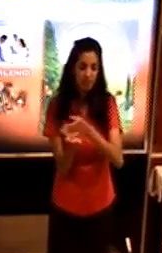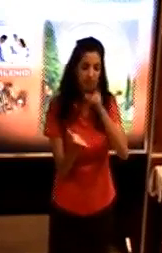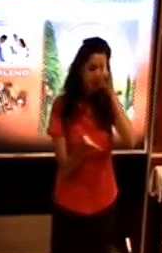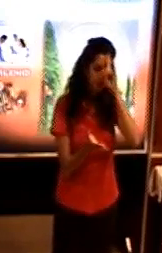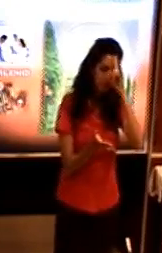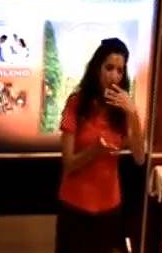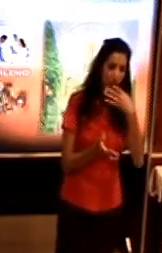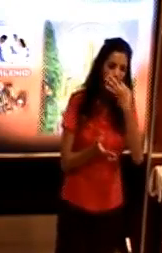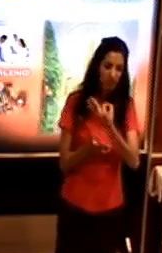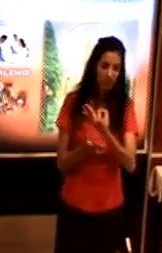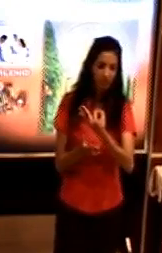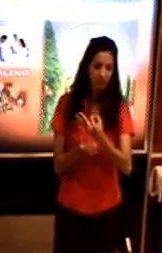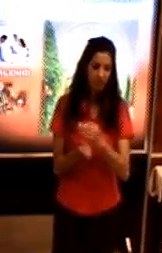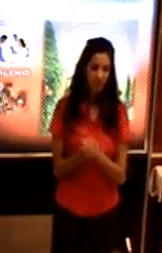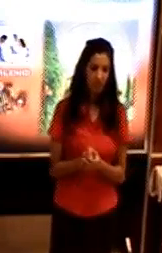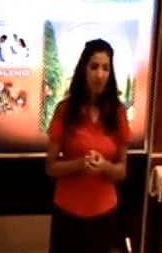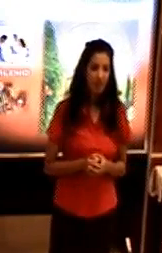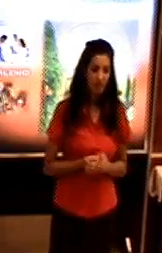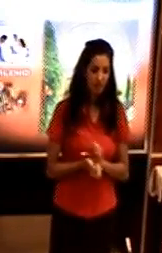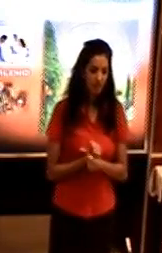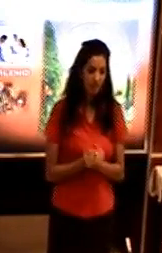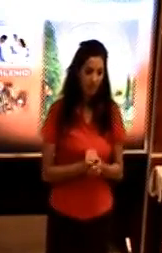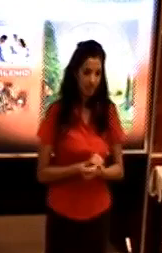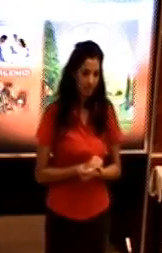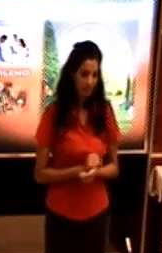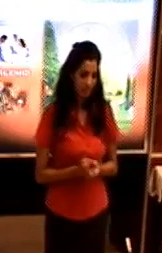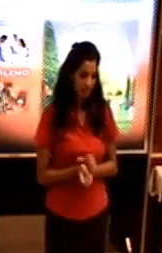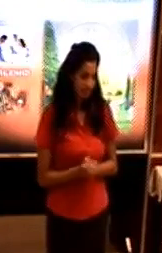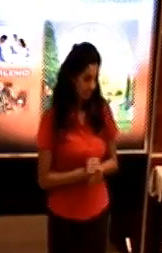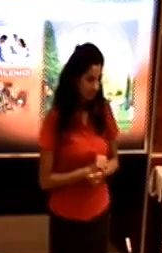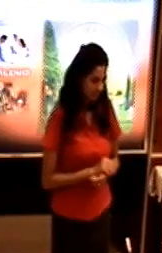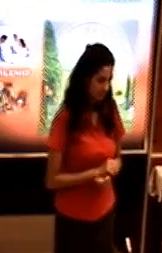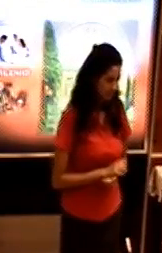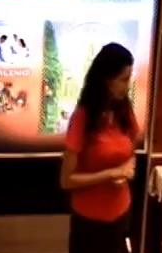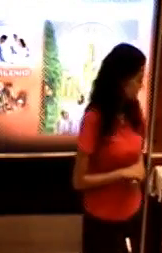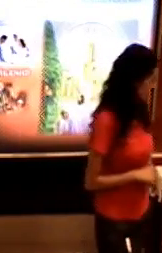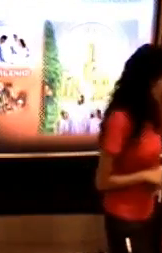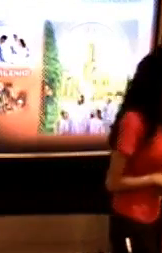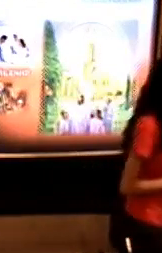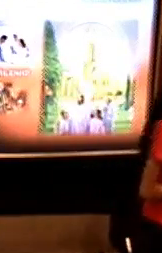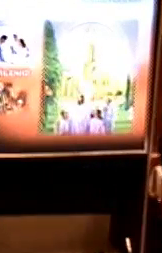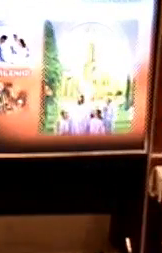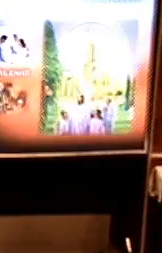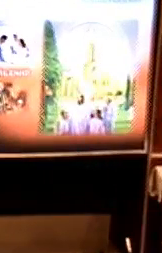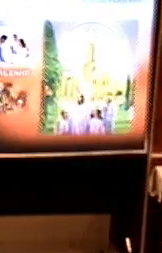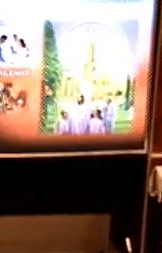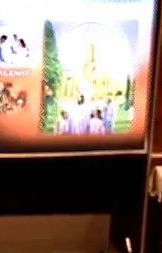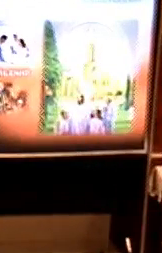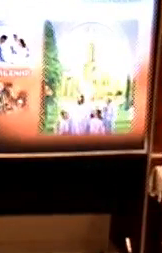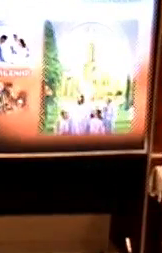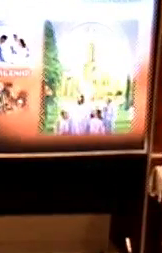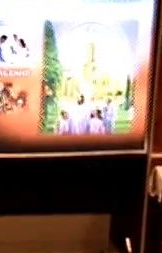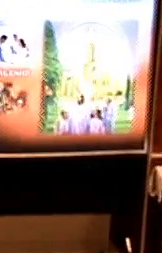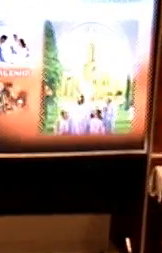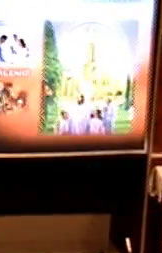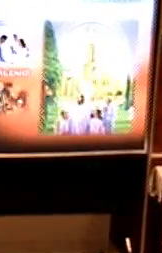Si te voy a rogar que lo leas de nuevo, por favor, si puedes leer nuevamente la pregunta, te voy a agradecer.